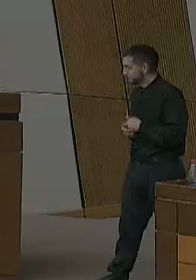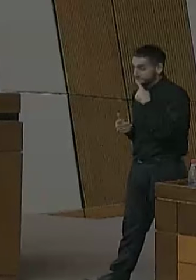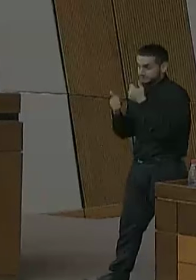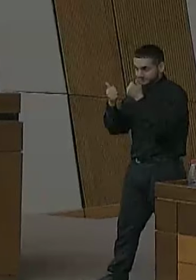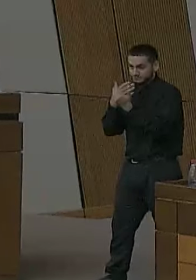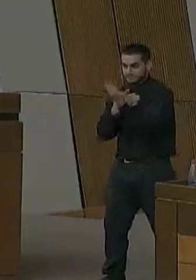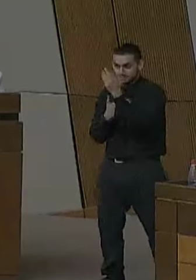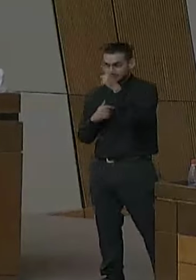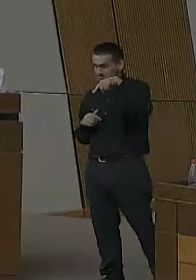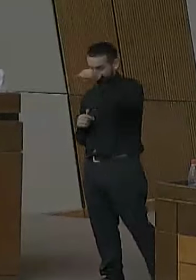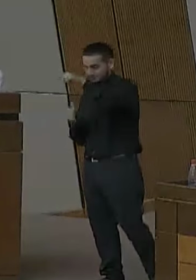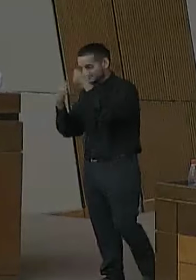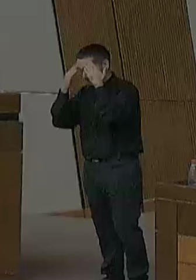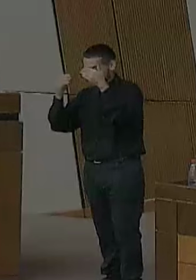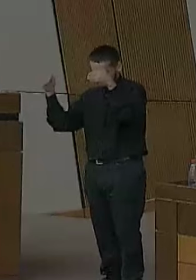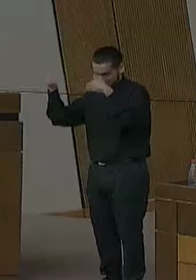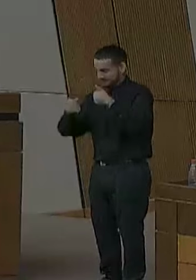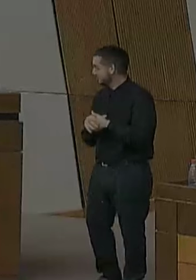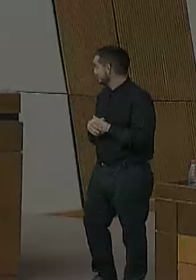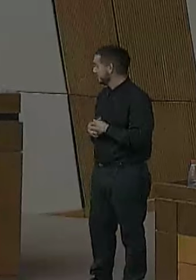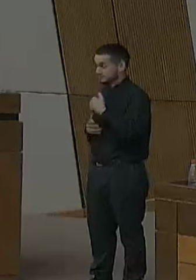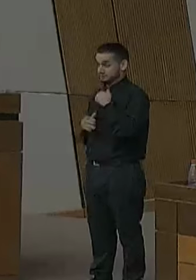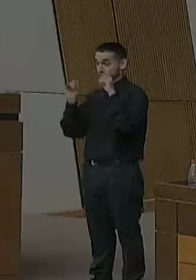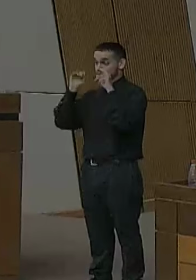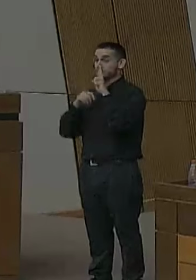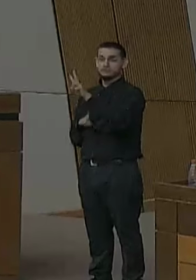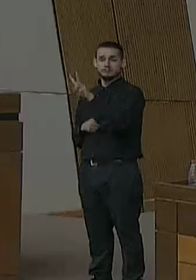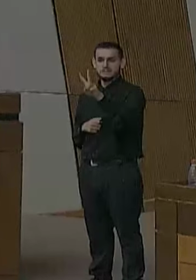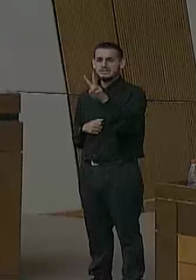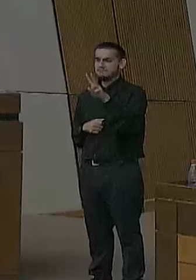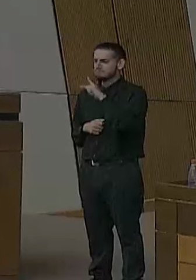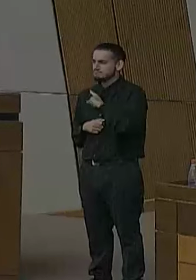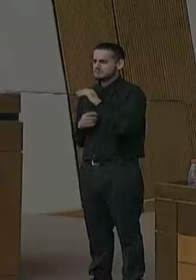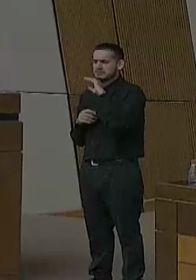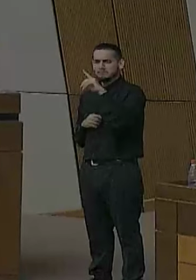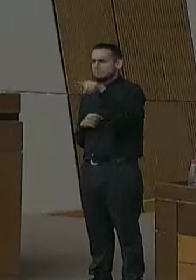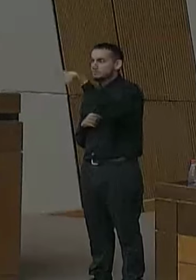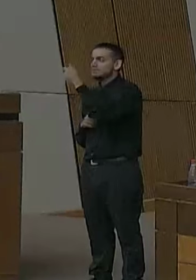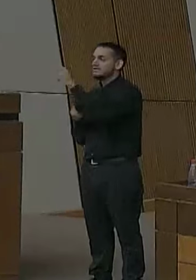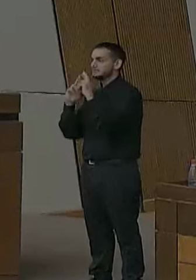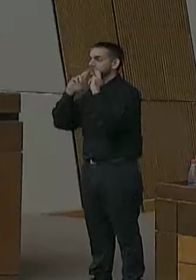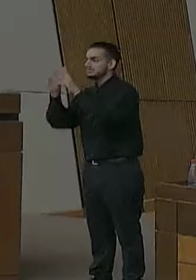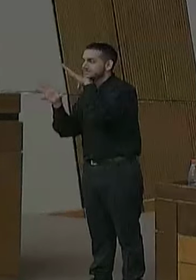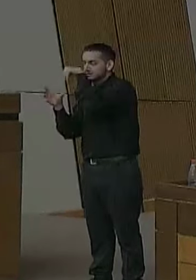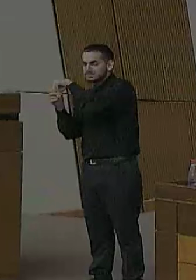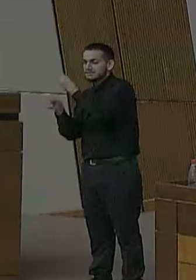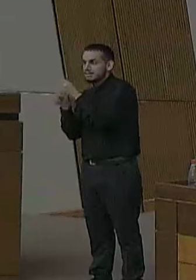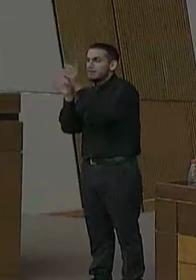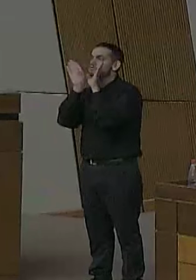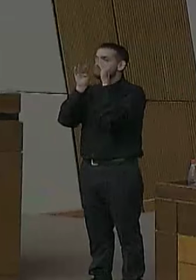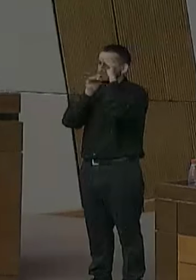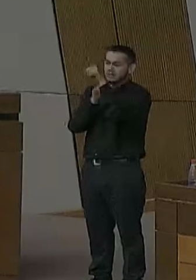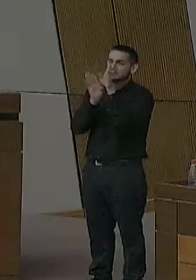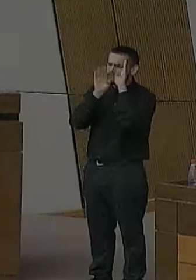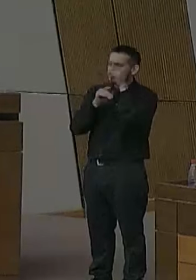días a todas y todos. Realmente me encanta ver la cantidad de organizaciones presentes, ¿sí? Representantes del interior, escuché Pedro Juan